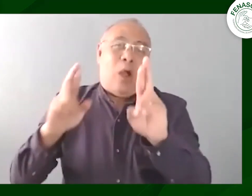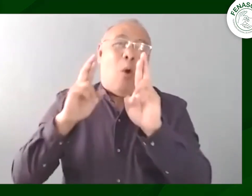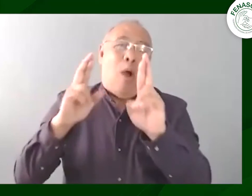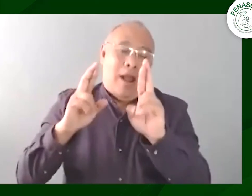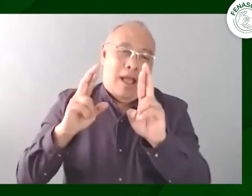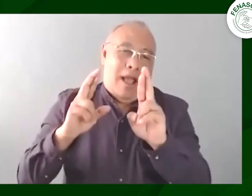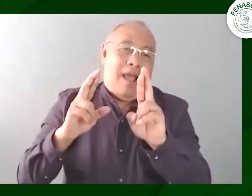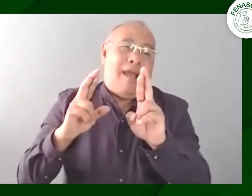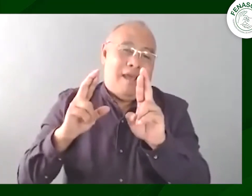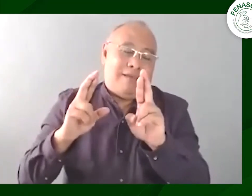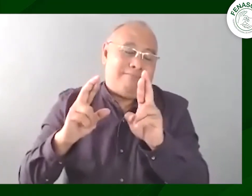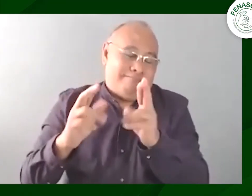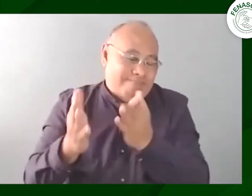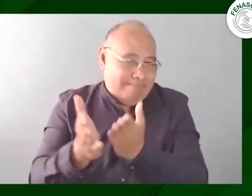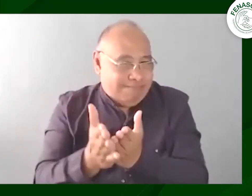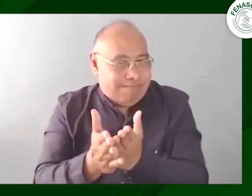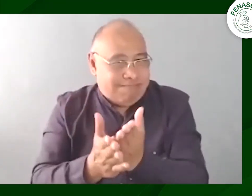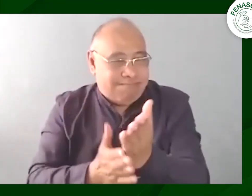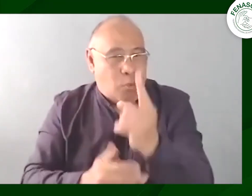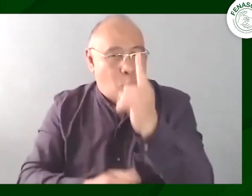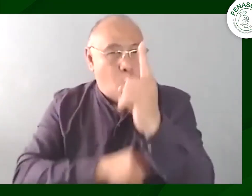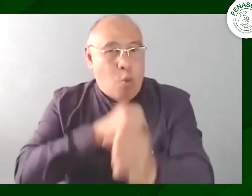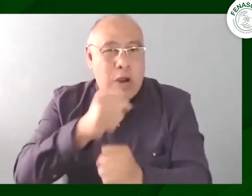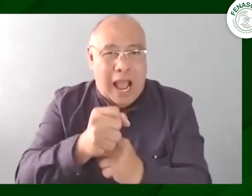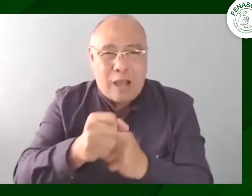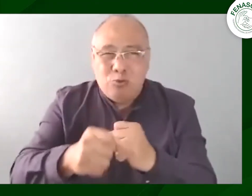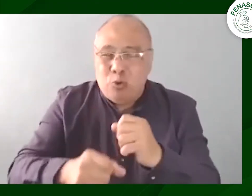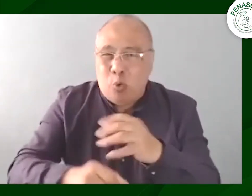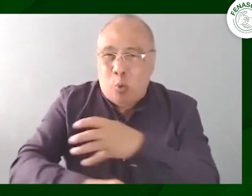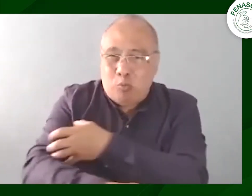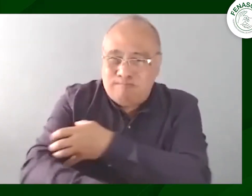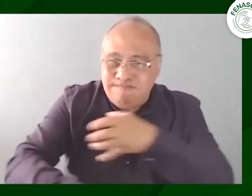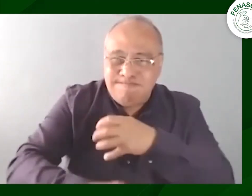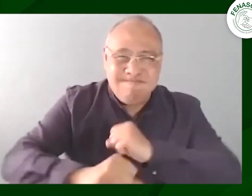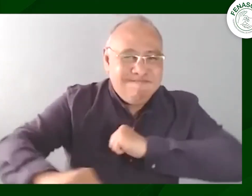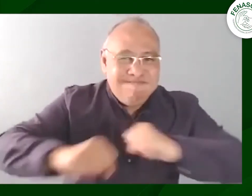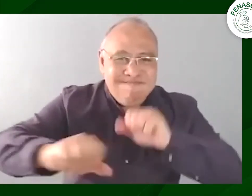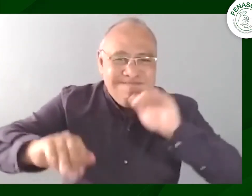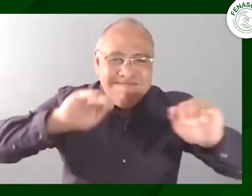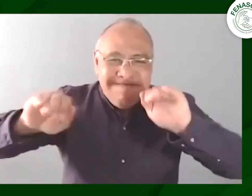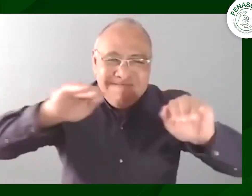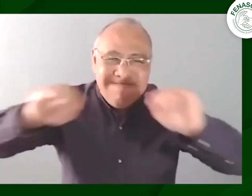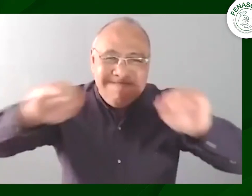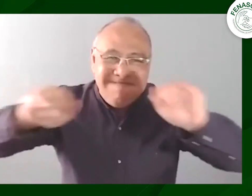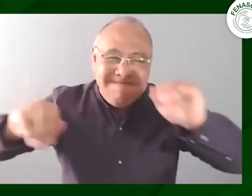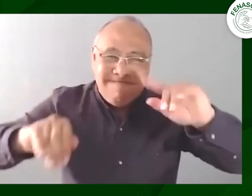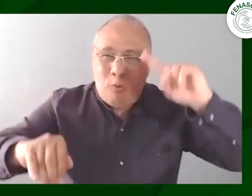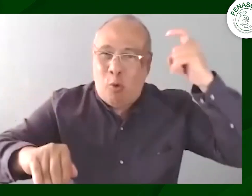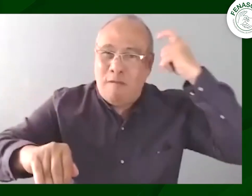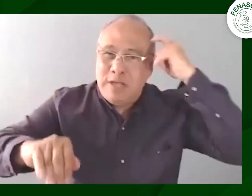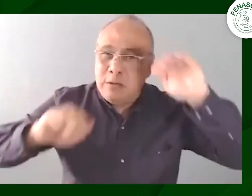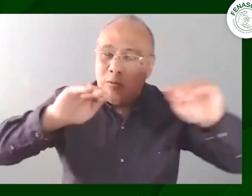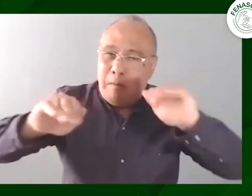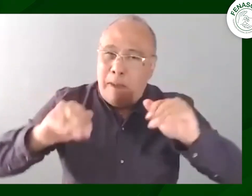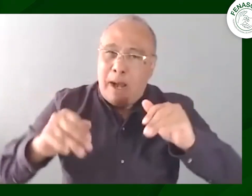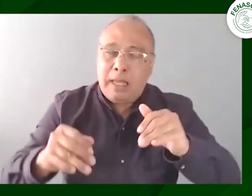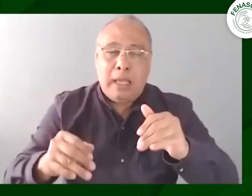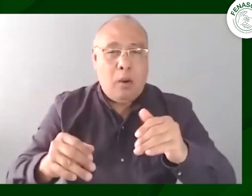señas por eso el reto de este año la accesibilidad la construyo yo esperemos que durante todo este año las acciones nos